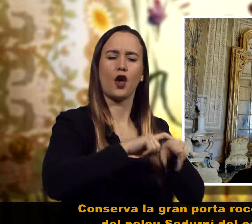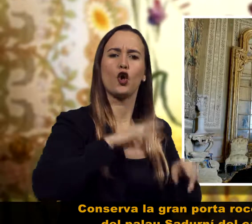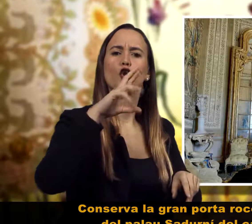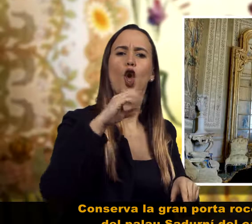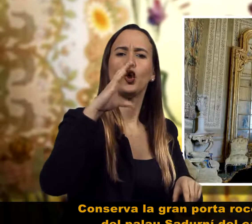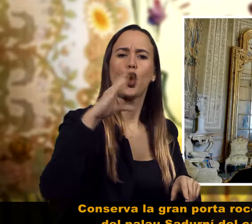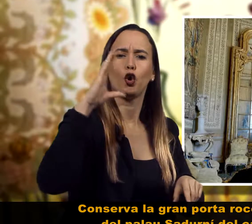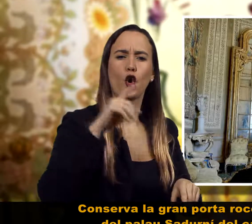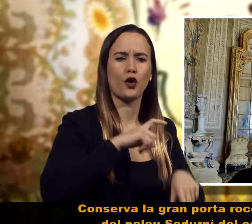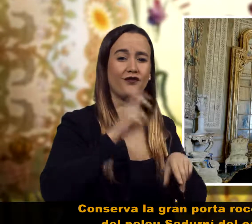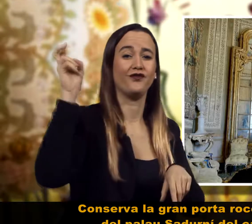dormitori principal.